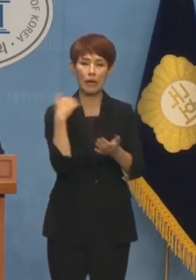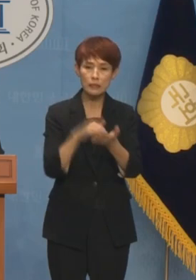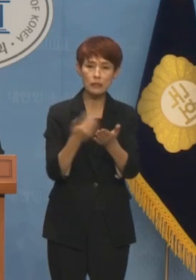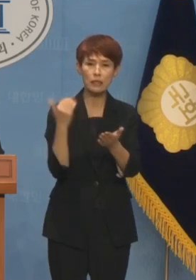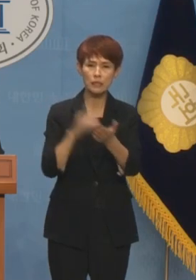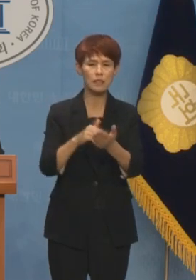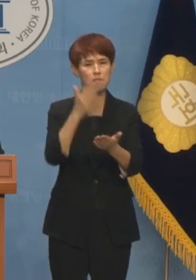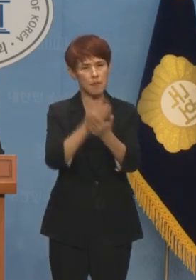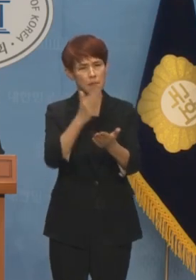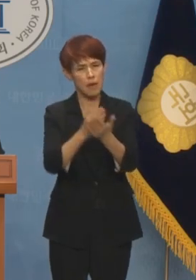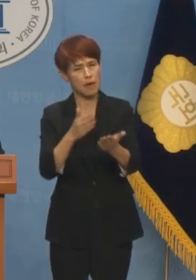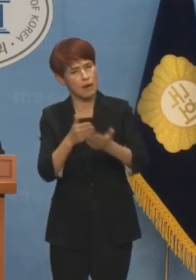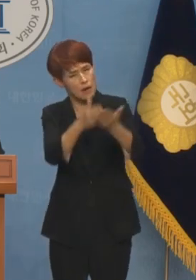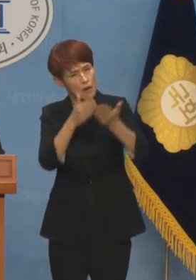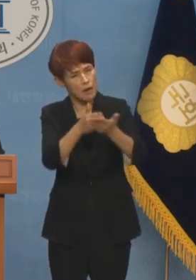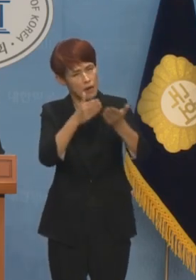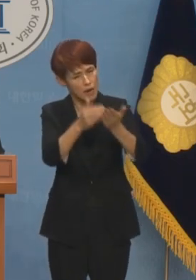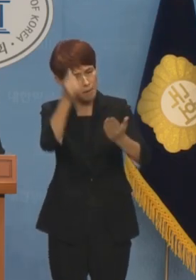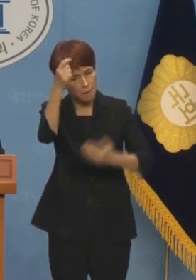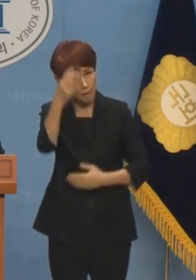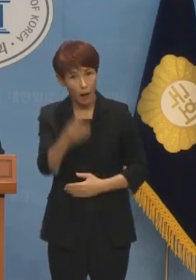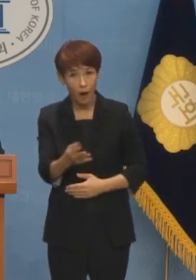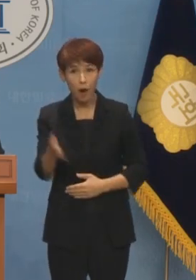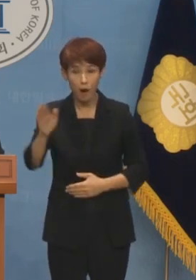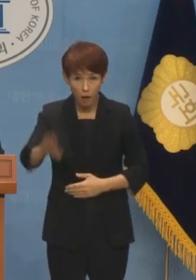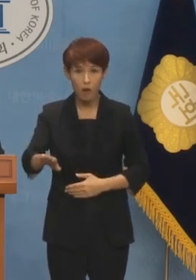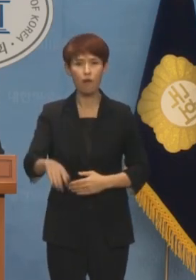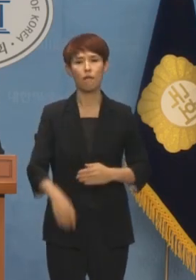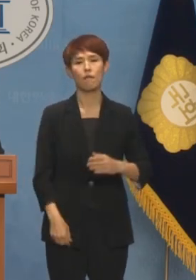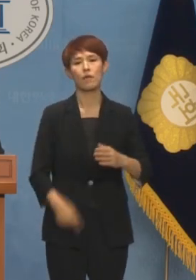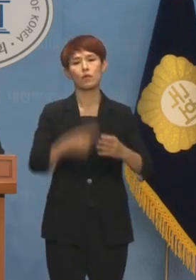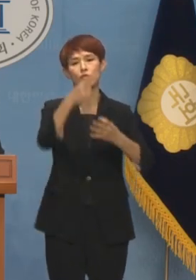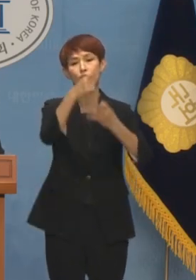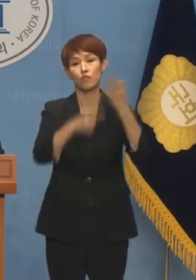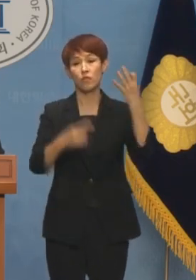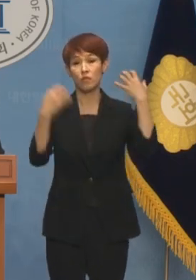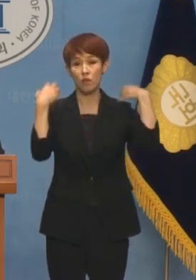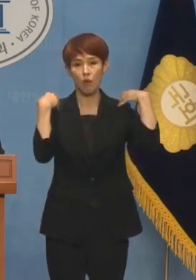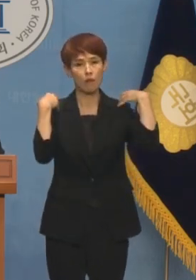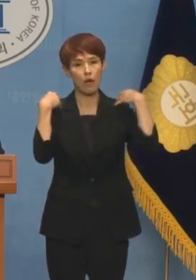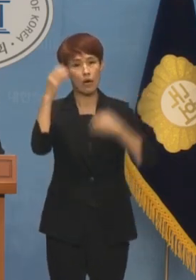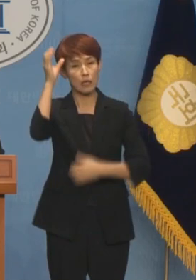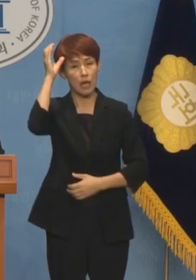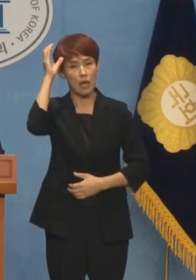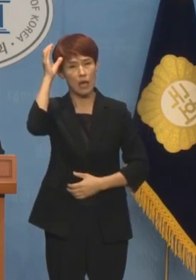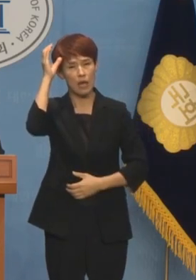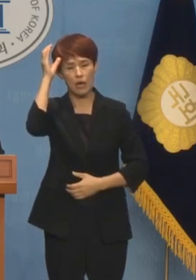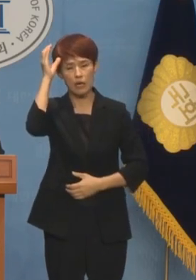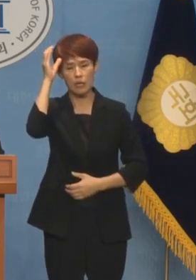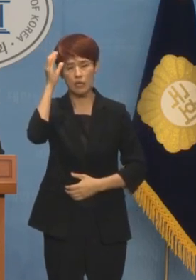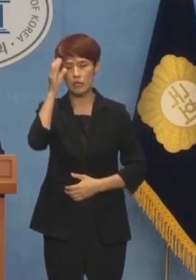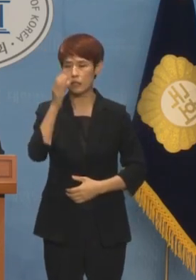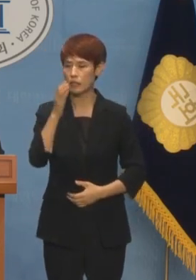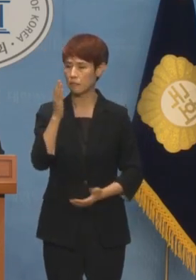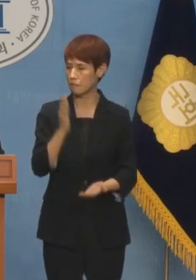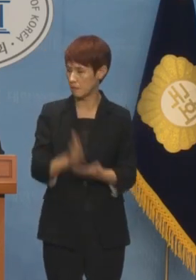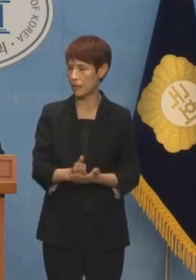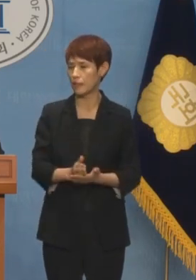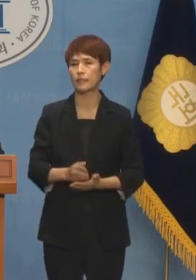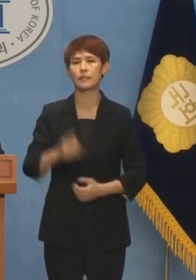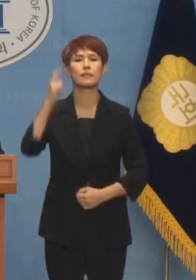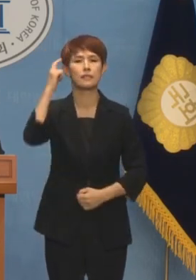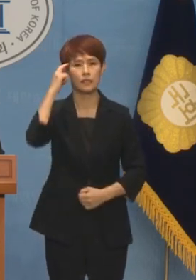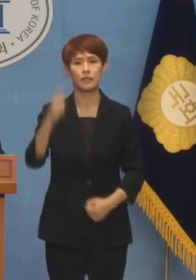안 된다고 충언했음에도 윤석열 정권에게 일말의 기대를 하지 않아야 한다는